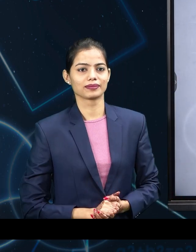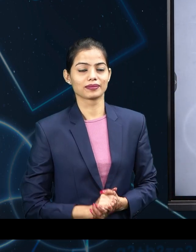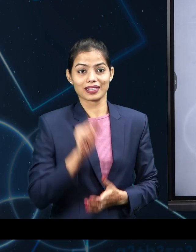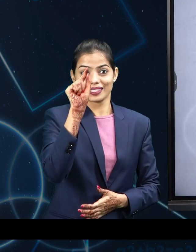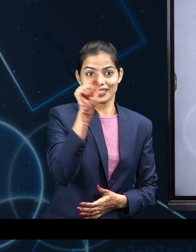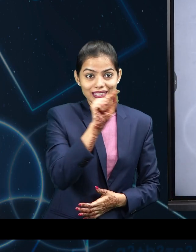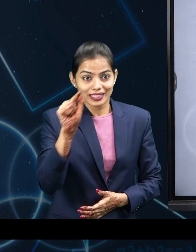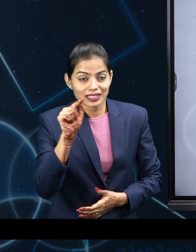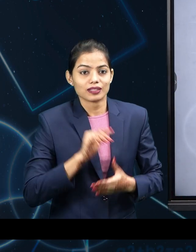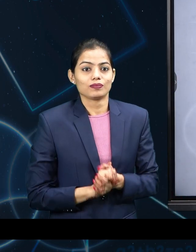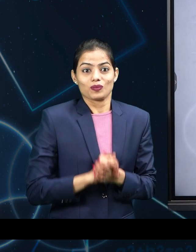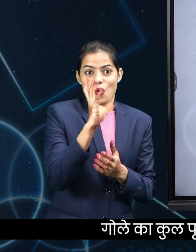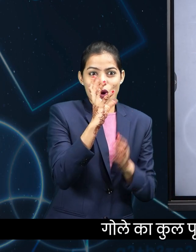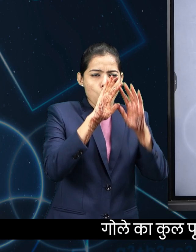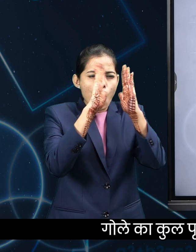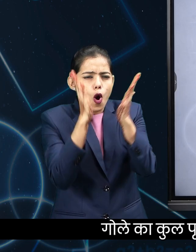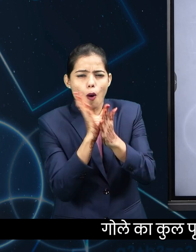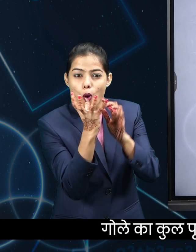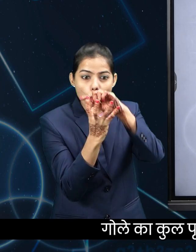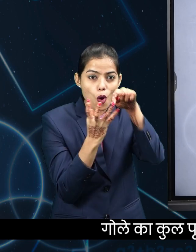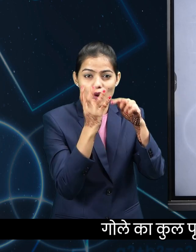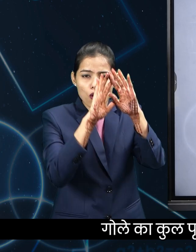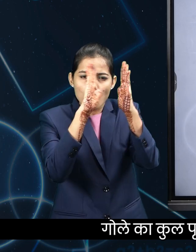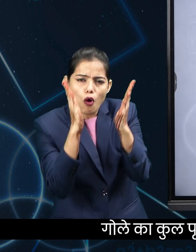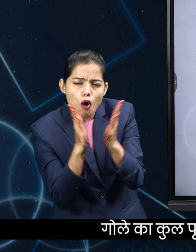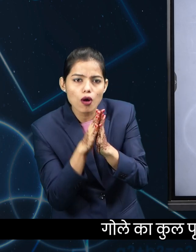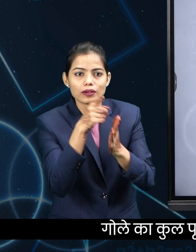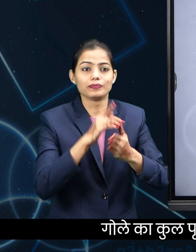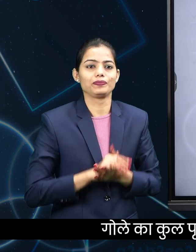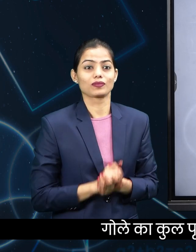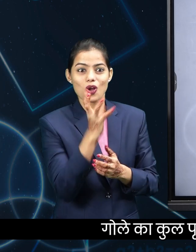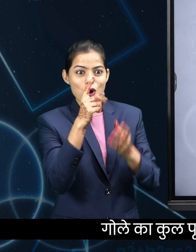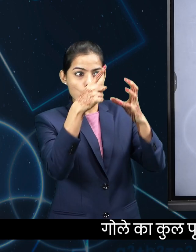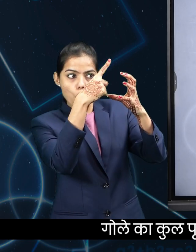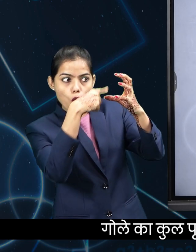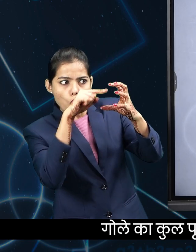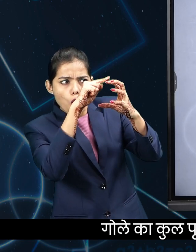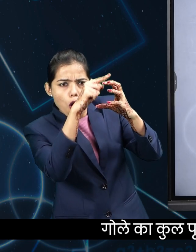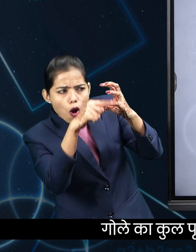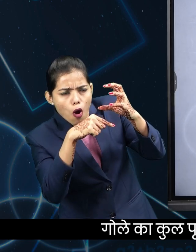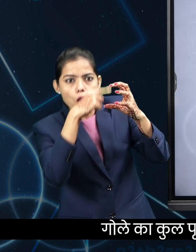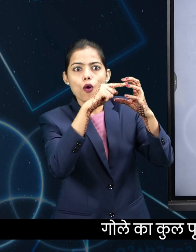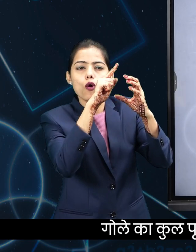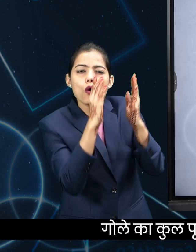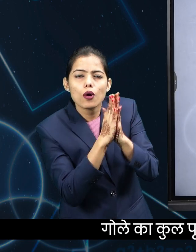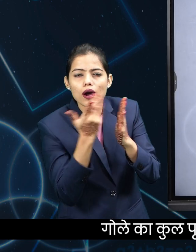इसलिए गोले का कुल पृष्ठीय क्षेत्रफल इज इक्वल्स टू बेलन का पार्श्व